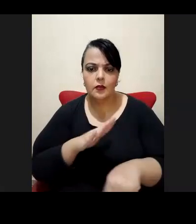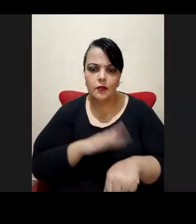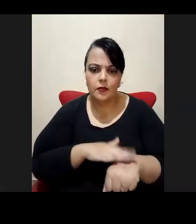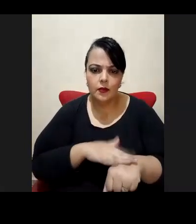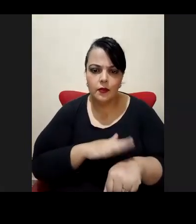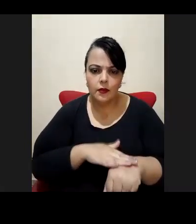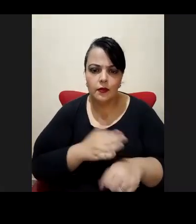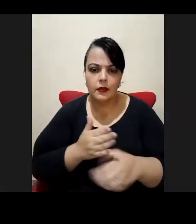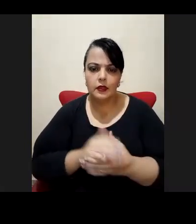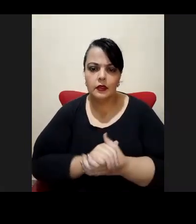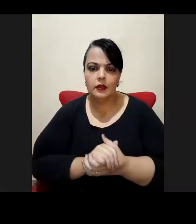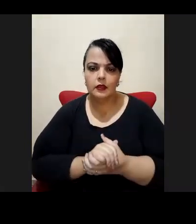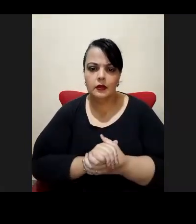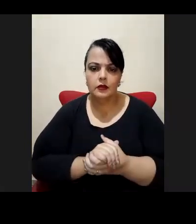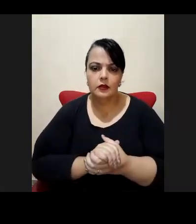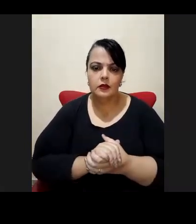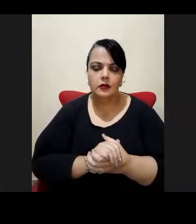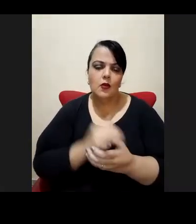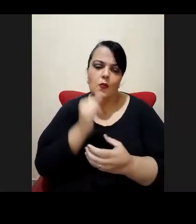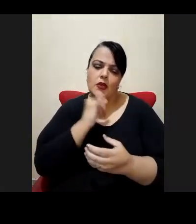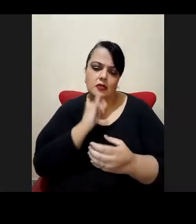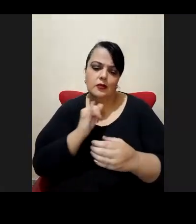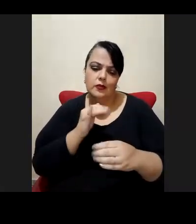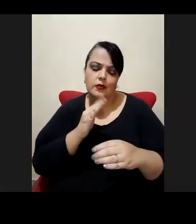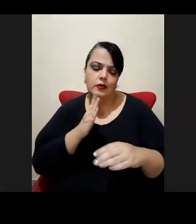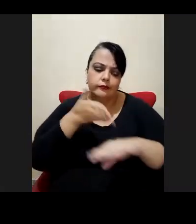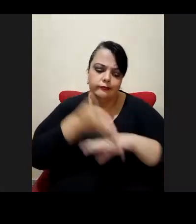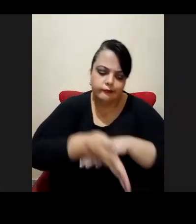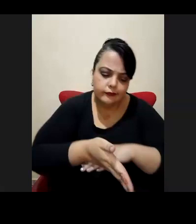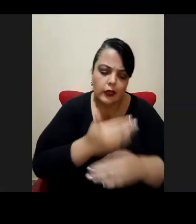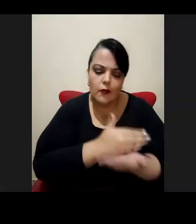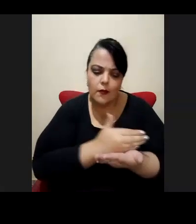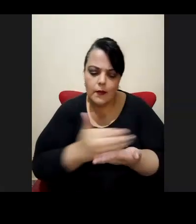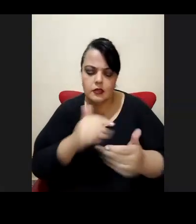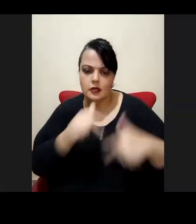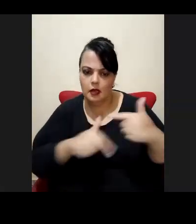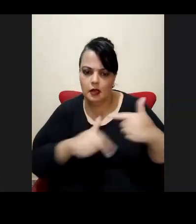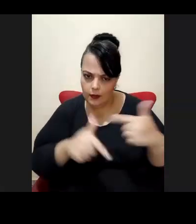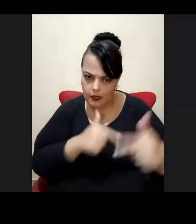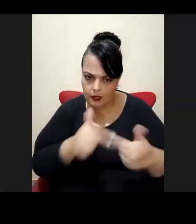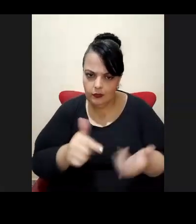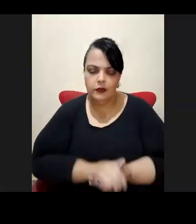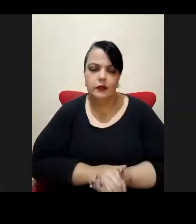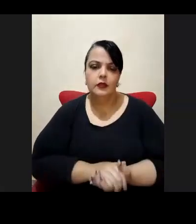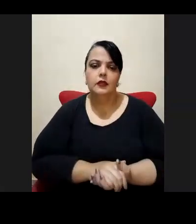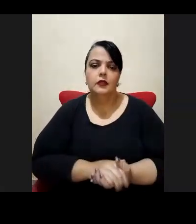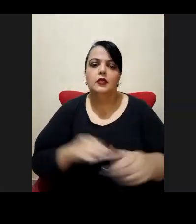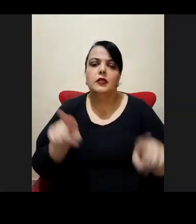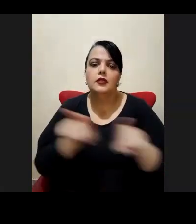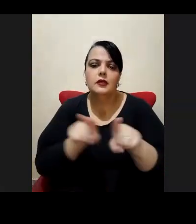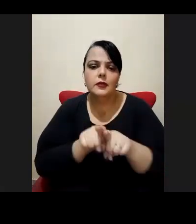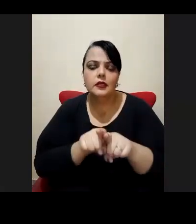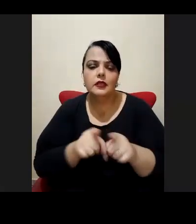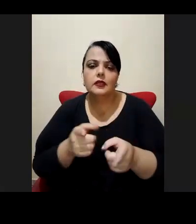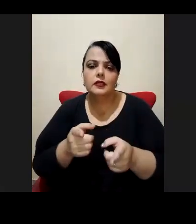particularmente o ingresso no mercado de trabalho. Isso já pode estar presente no ingresso, inclusive já